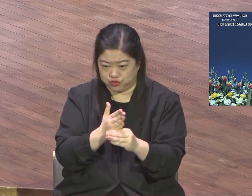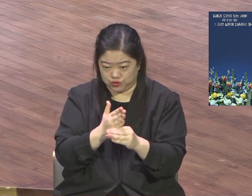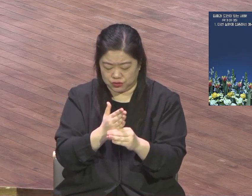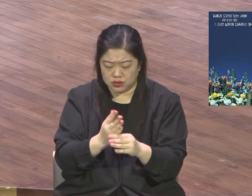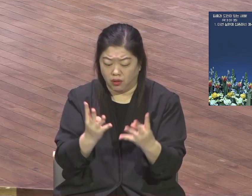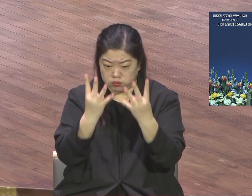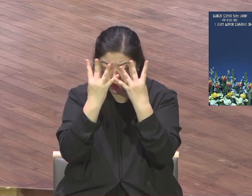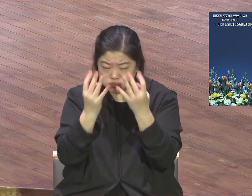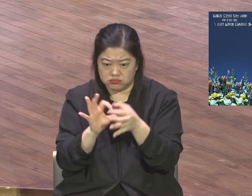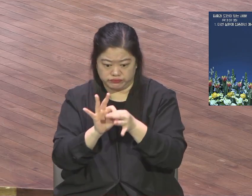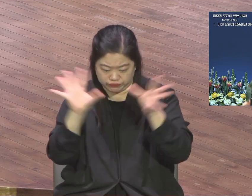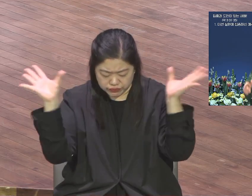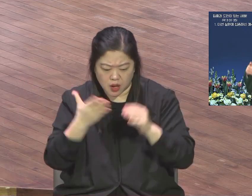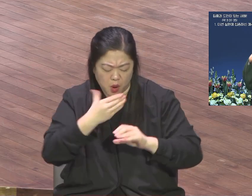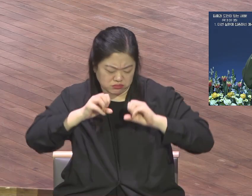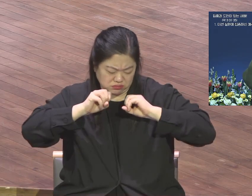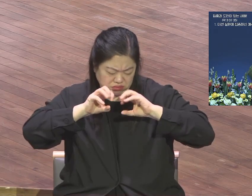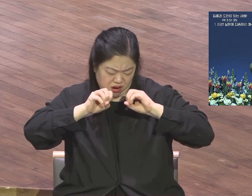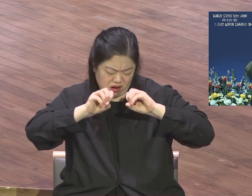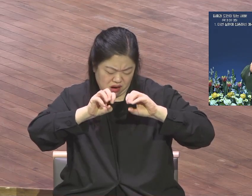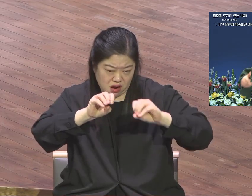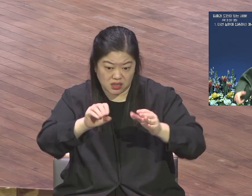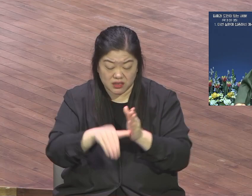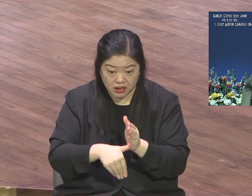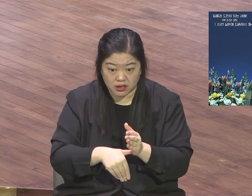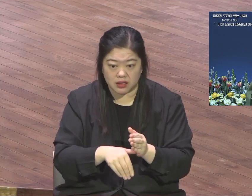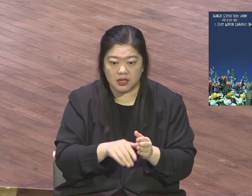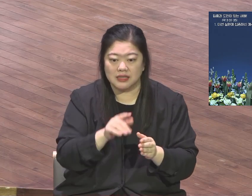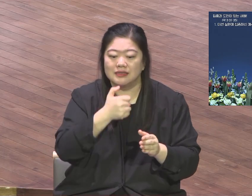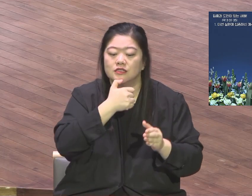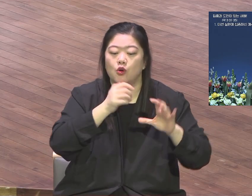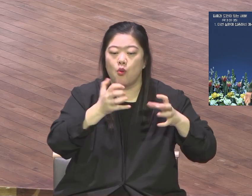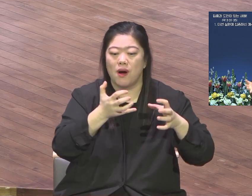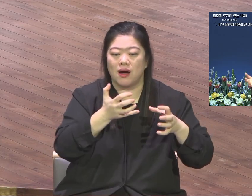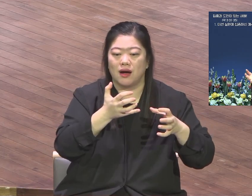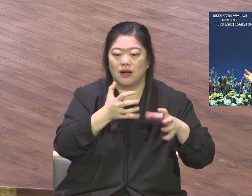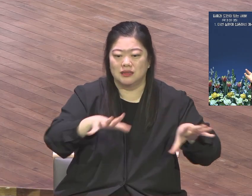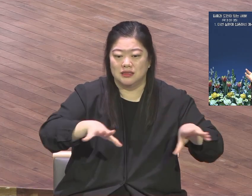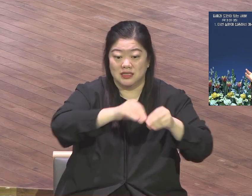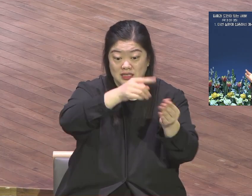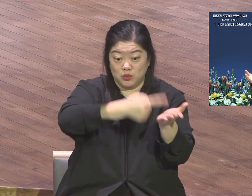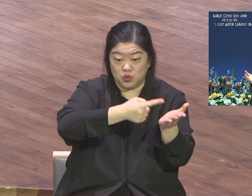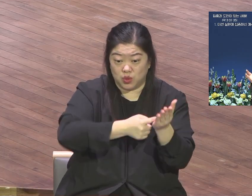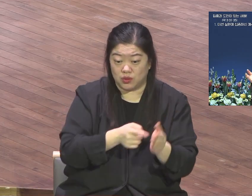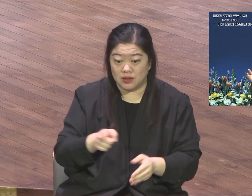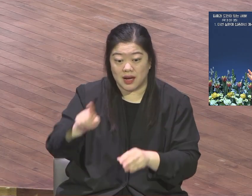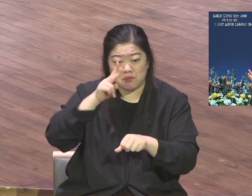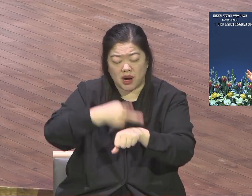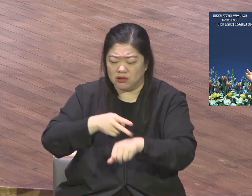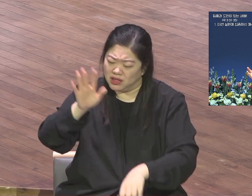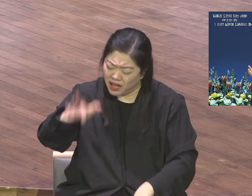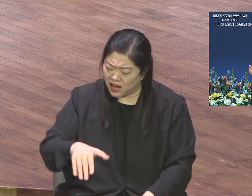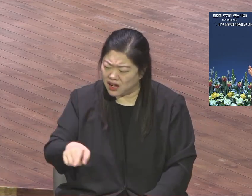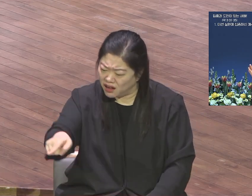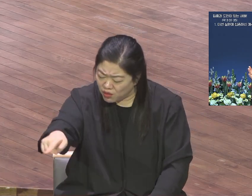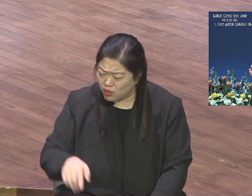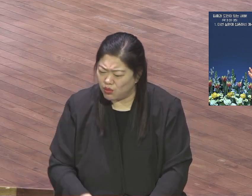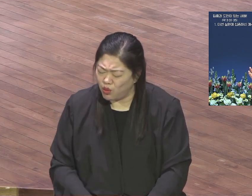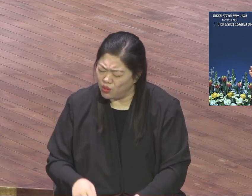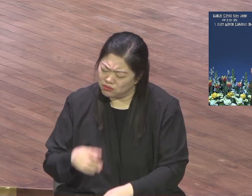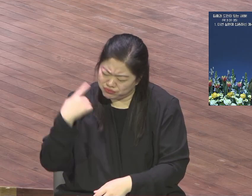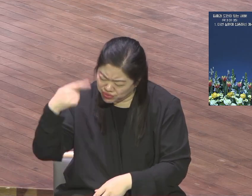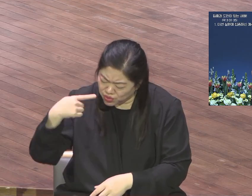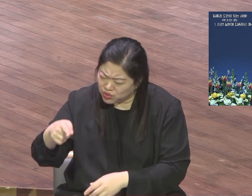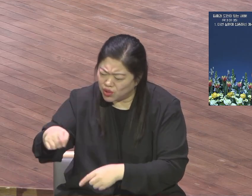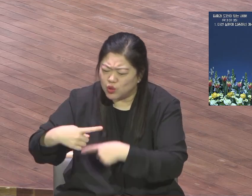선포하니까 베소 총독이 너 미쳤구나 그랬어요. 십자가 복음 알아듣지도 못하는 말을 하니까